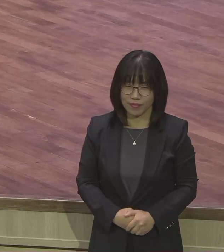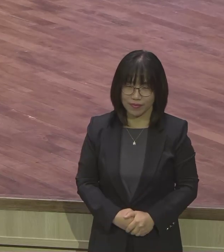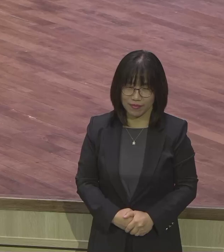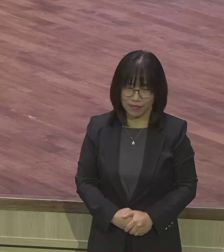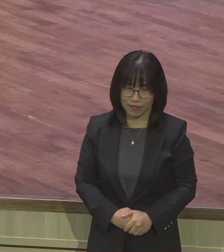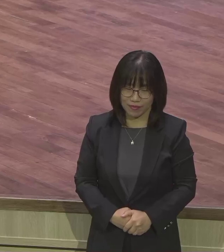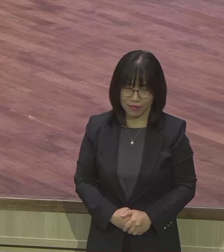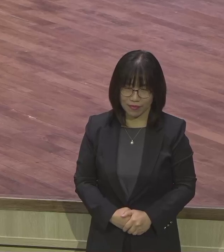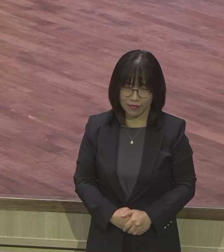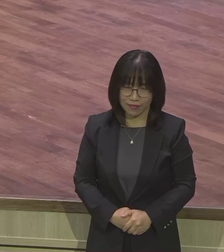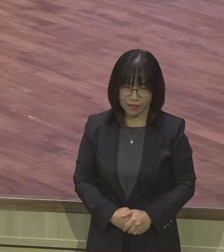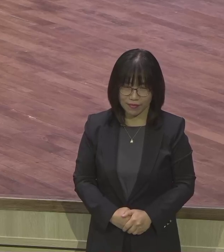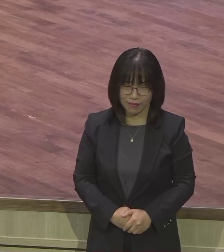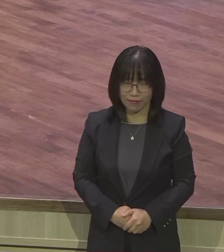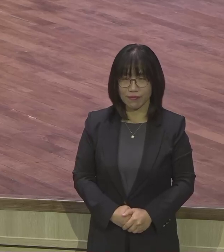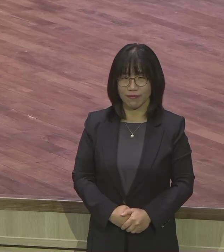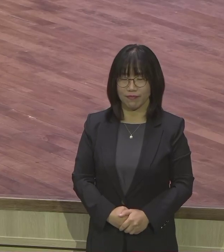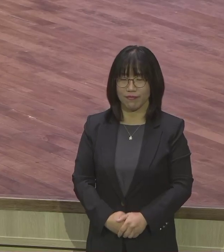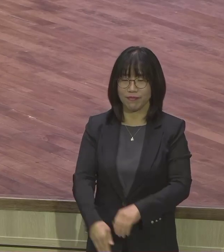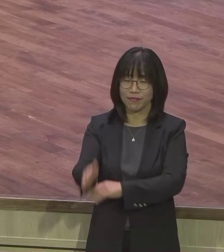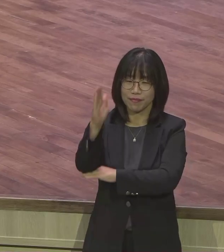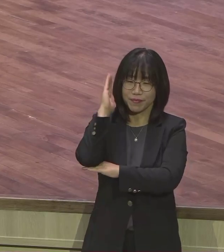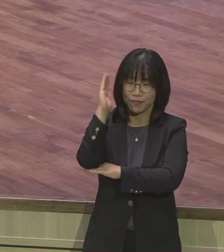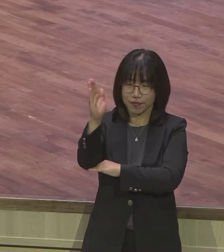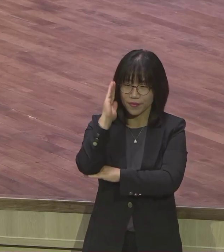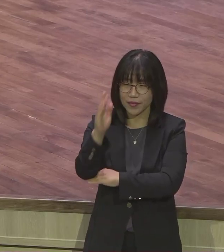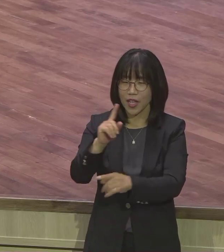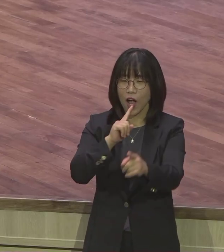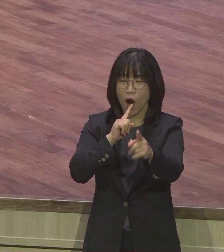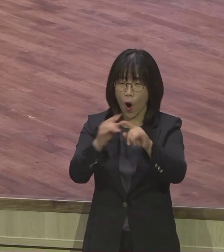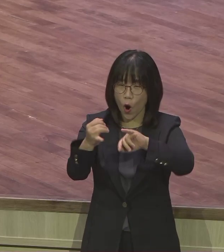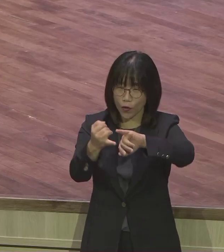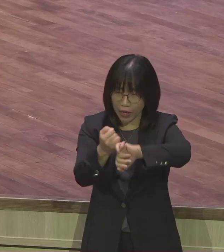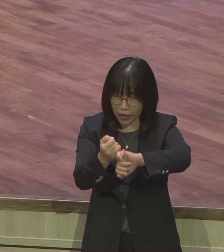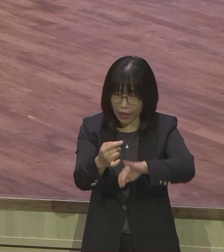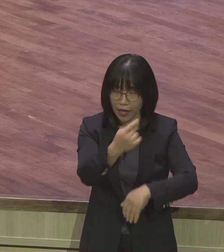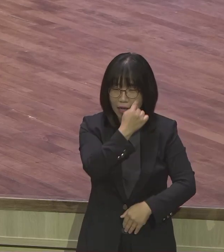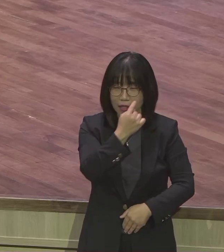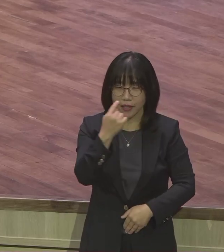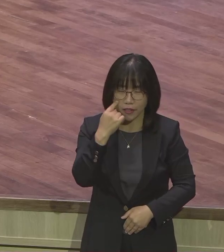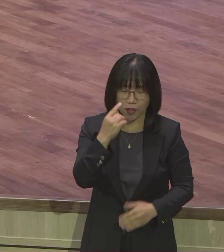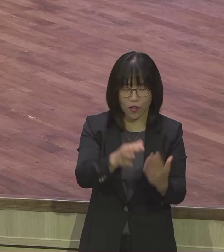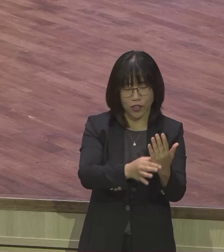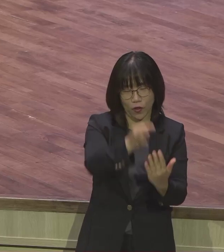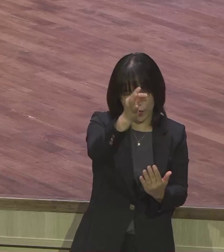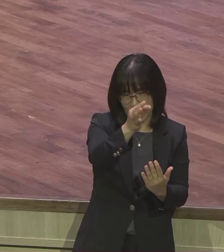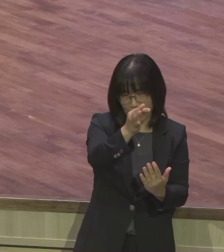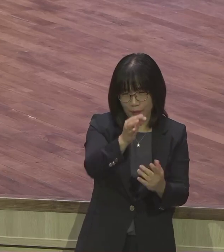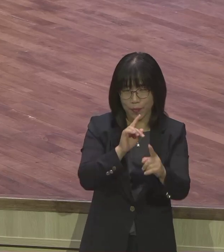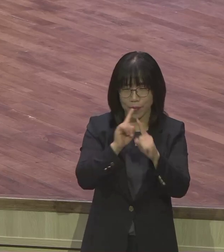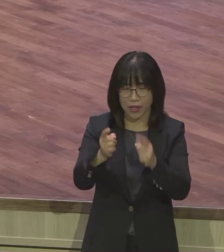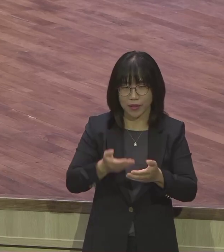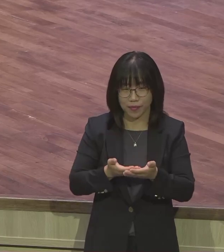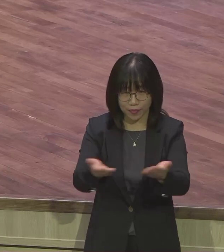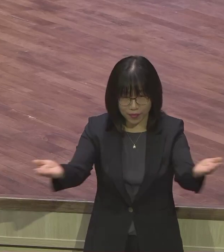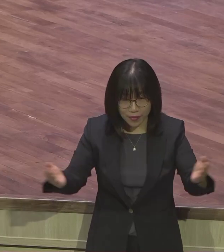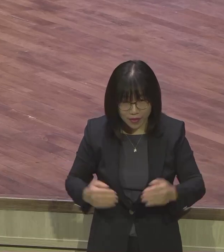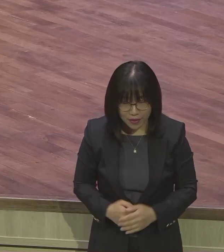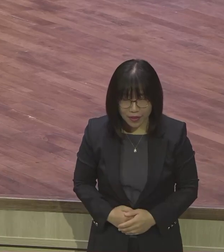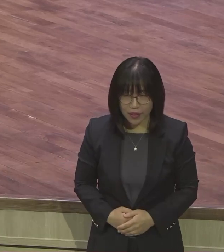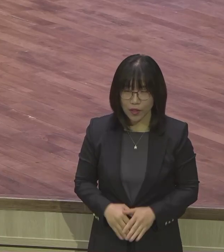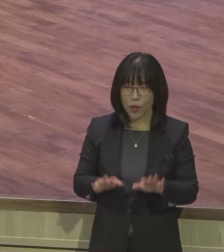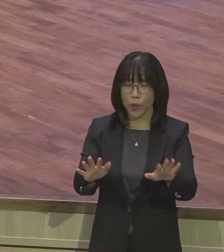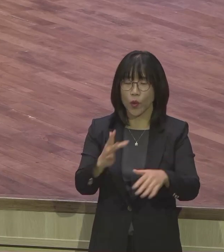이들 말씀 가지고 언약의 건강한 선택이란 제목으로 말씀을 드립니다. 이번 주간에 이